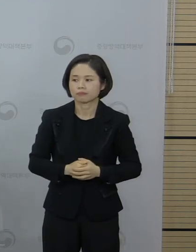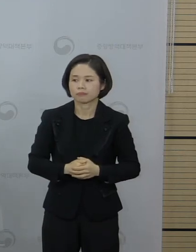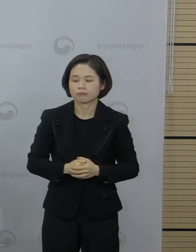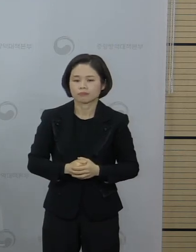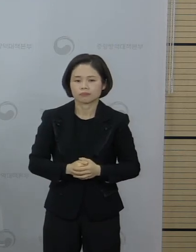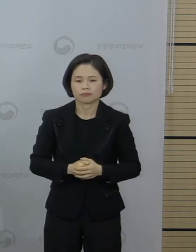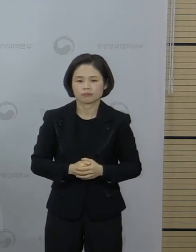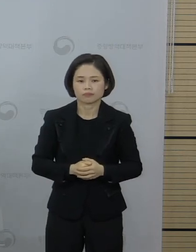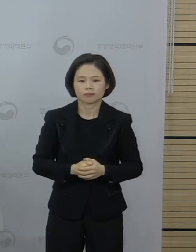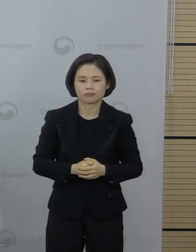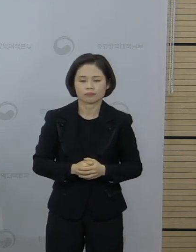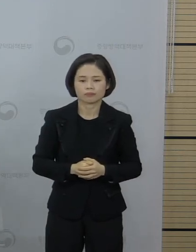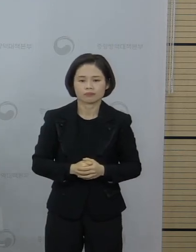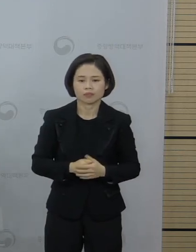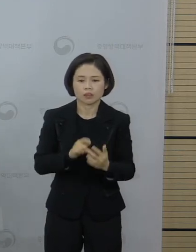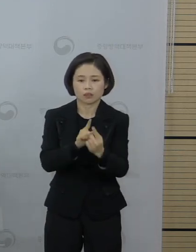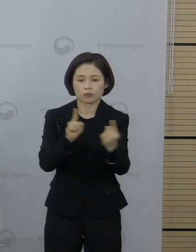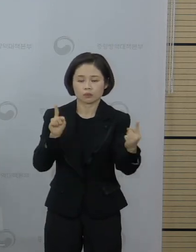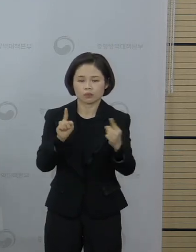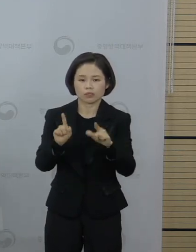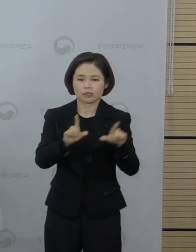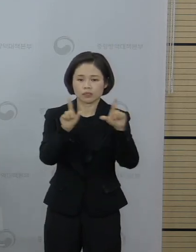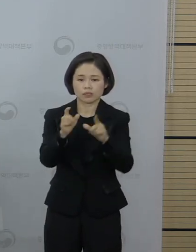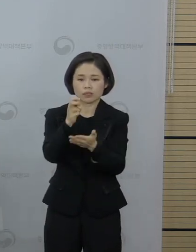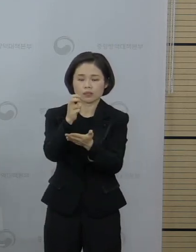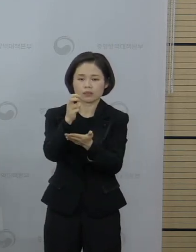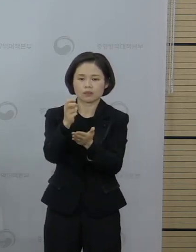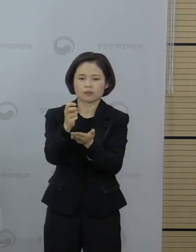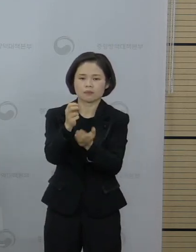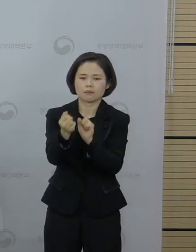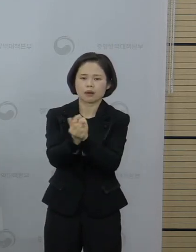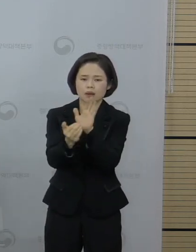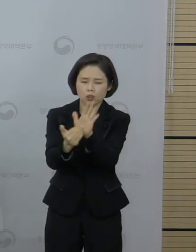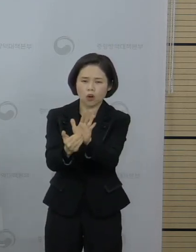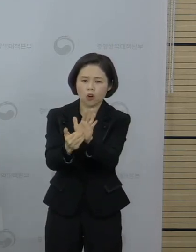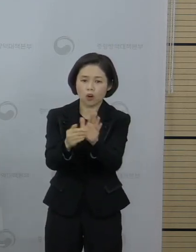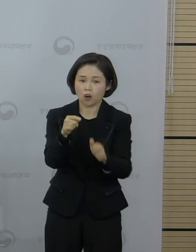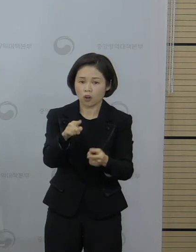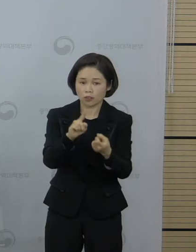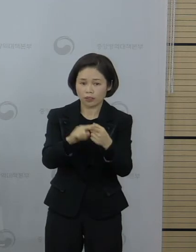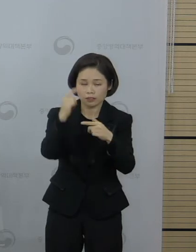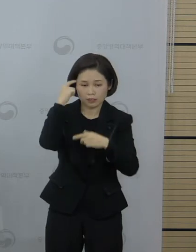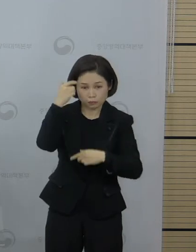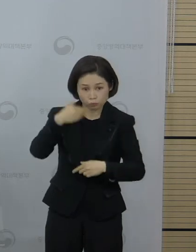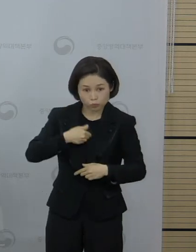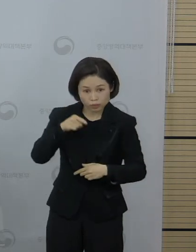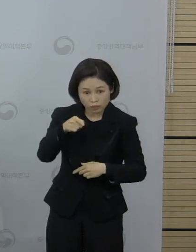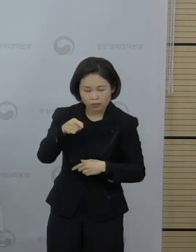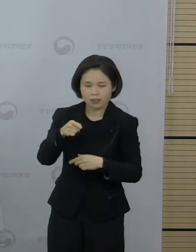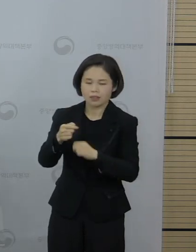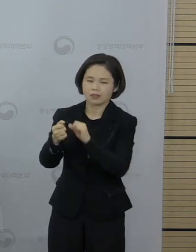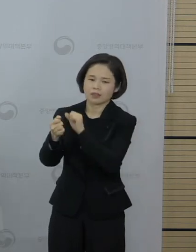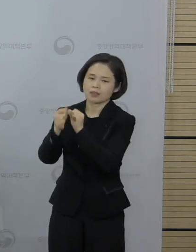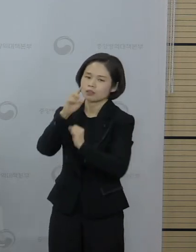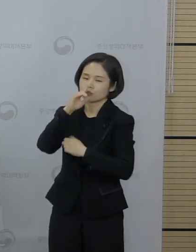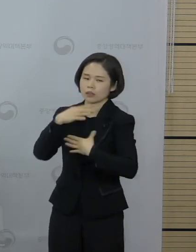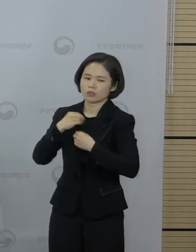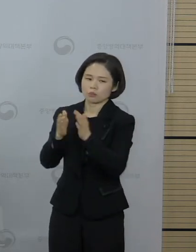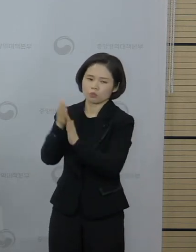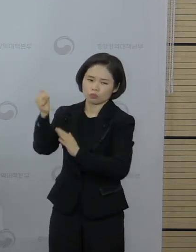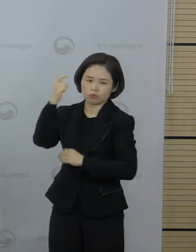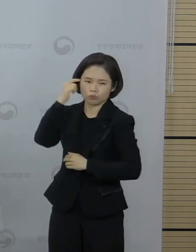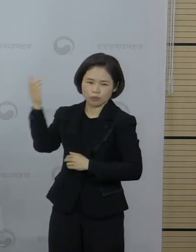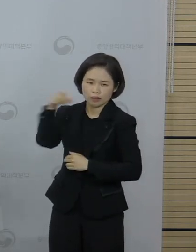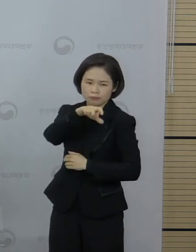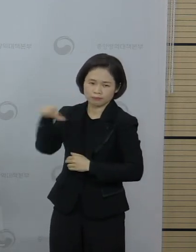거리두기 그리고 생활 방역 관련된 세부 기준의 경우는 중수본으로 문의 주실 것을 양해 말씀드립니다.